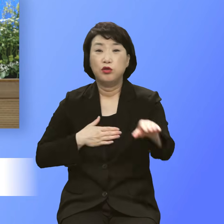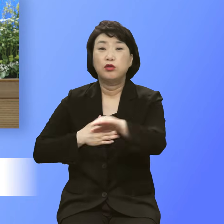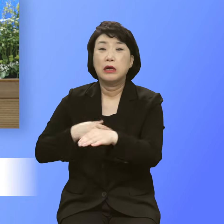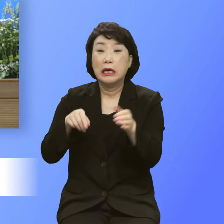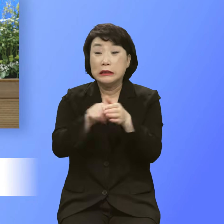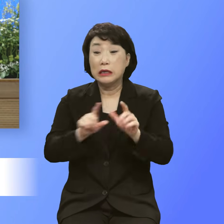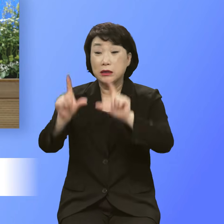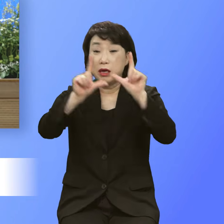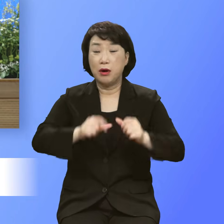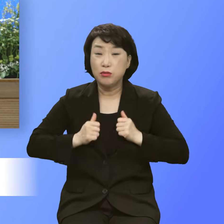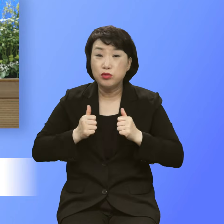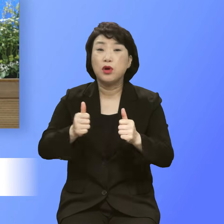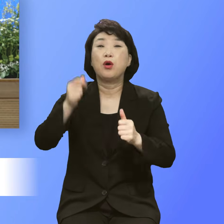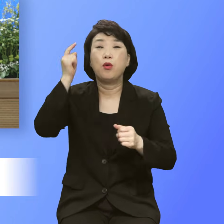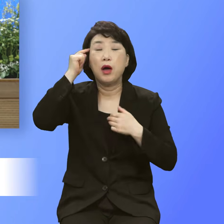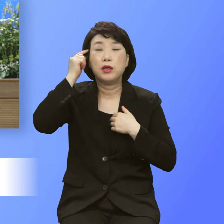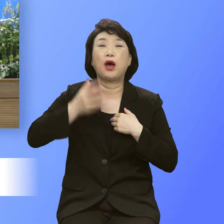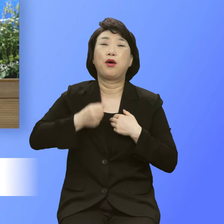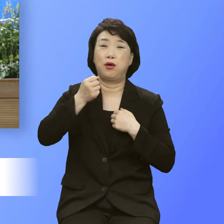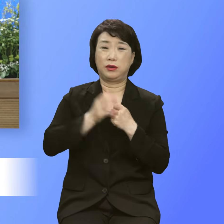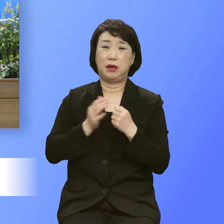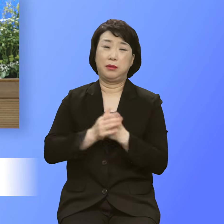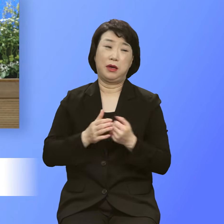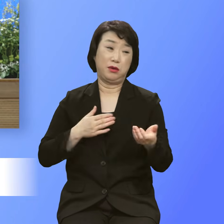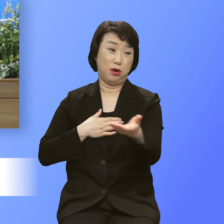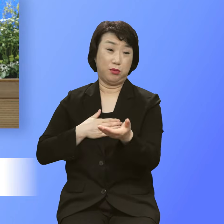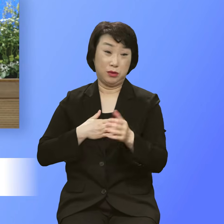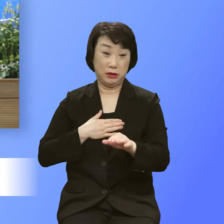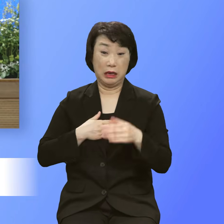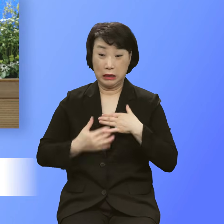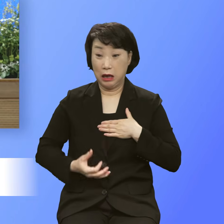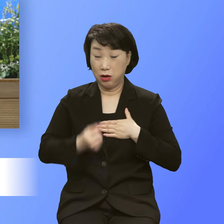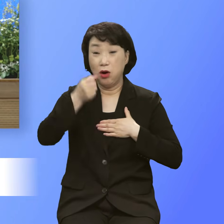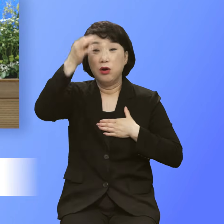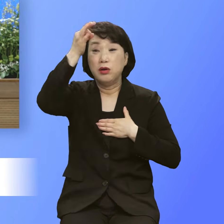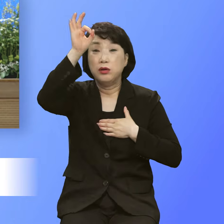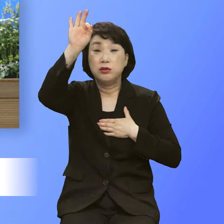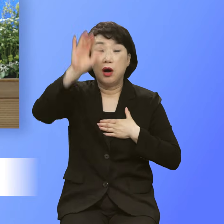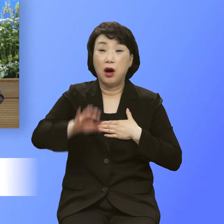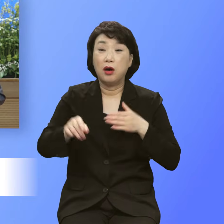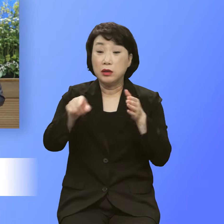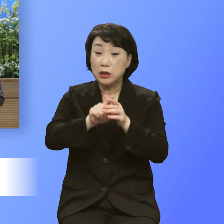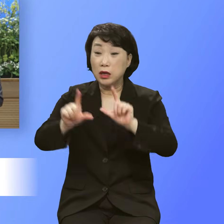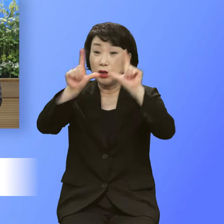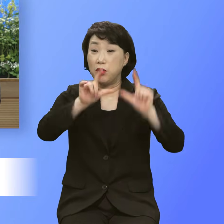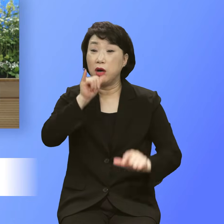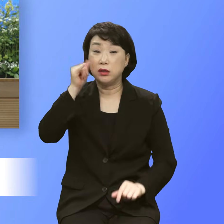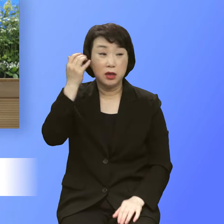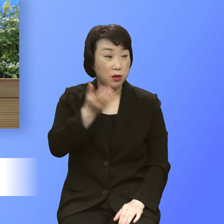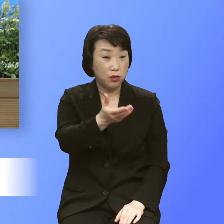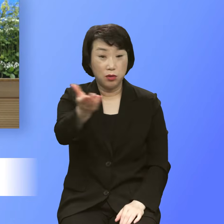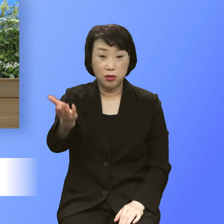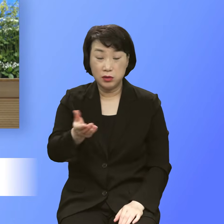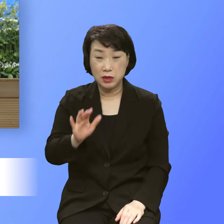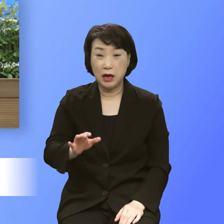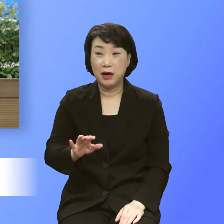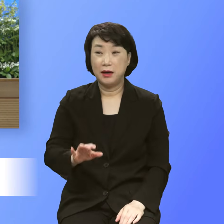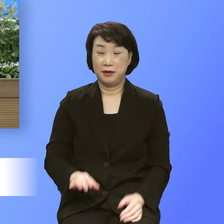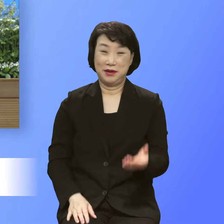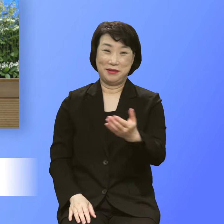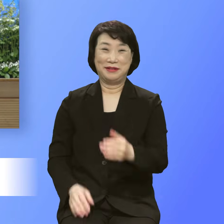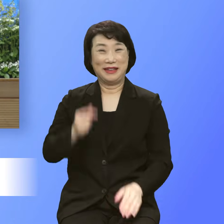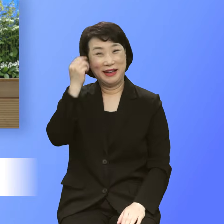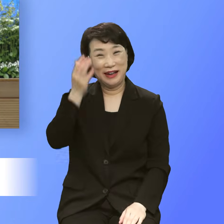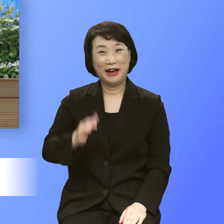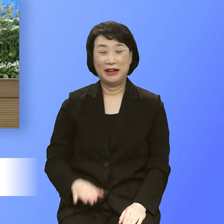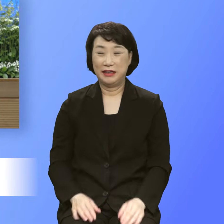때문에. 근데 여러분이 얼마나 내 것이라고 인정하며 신앙생활을 하냐. 자, 영생이 내